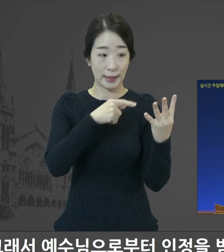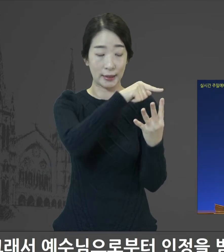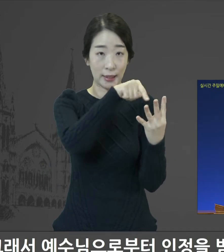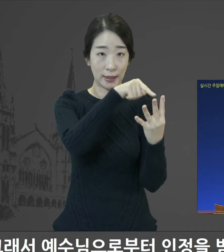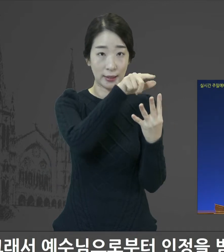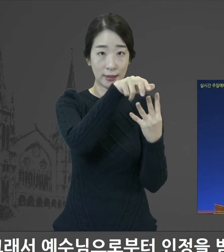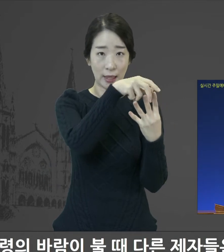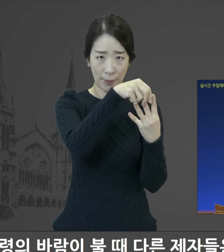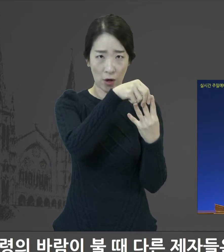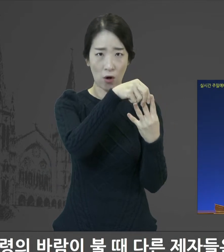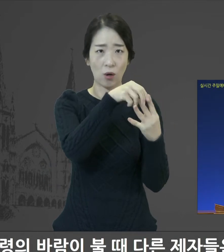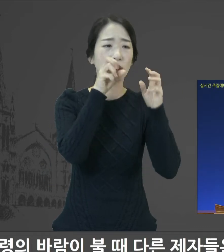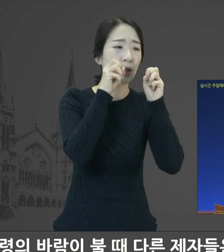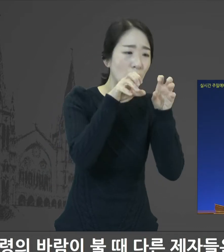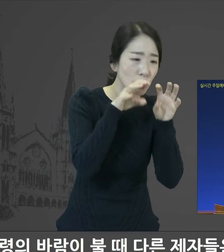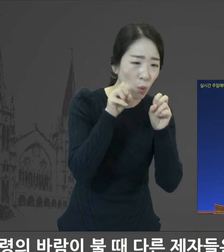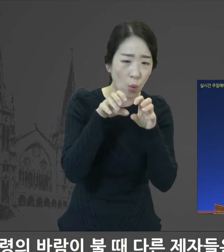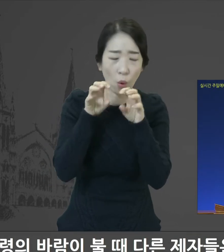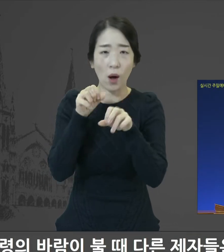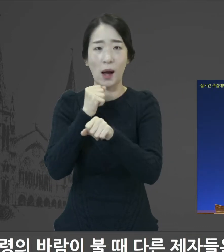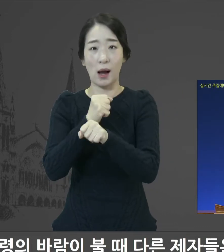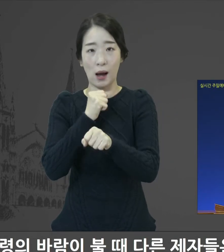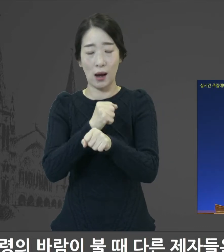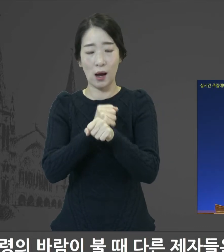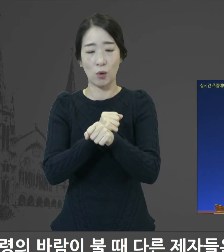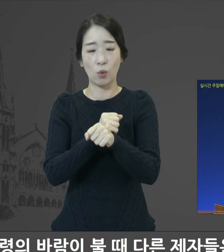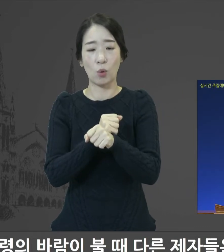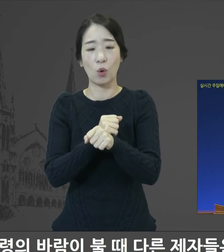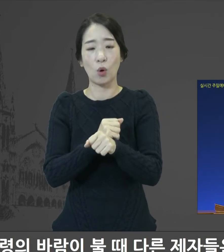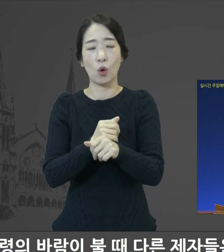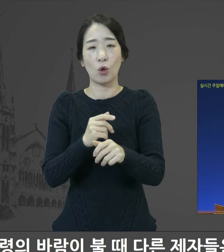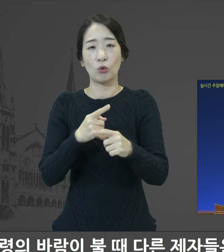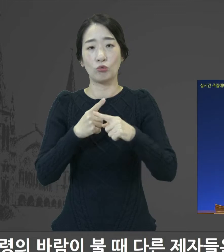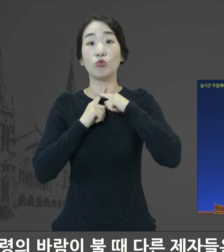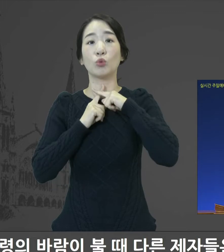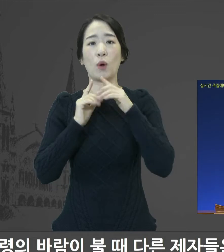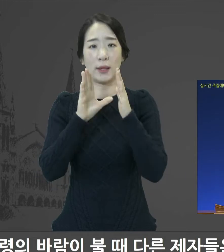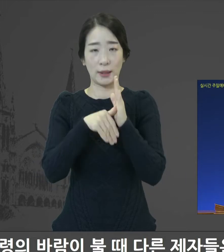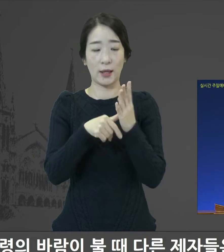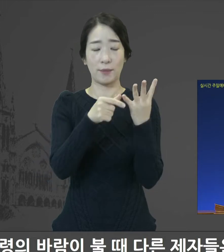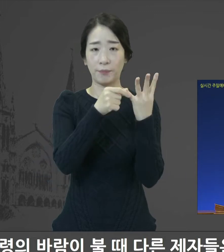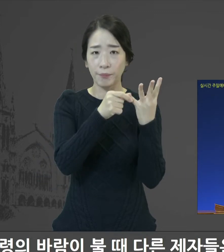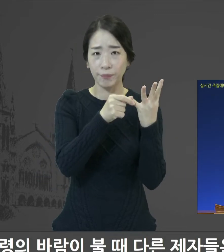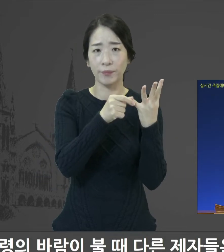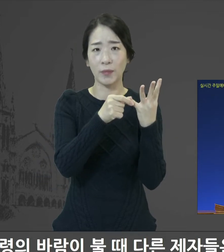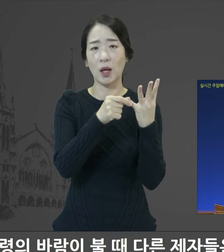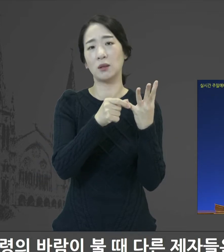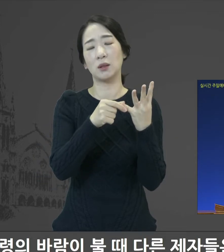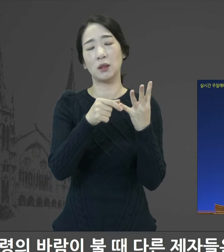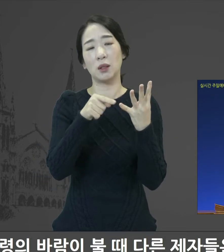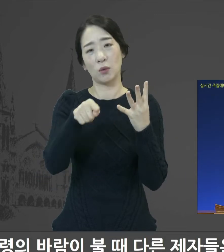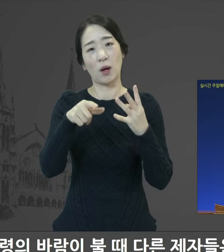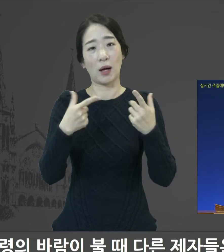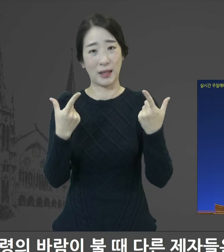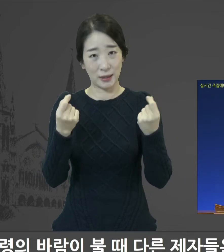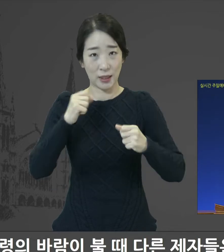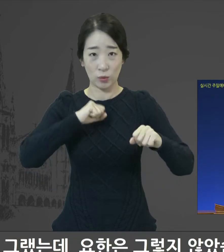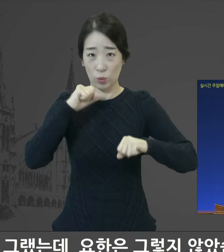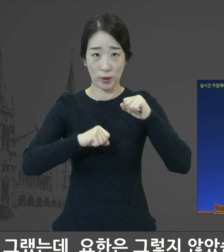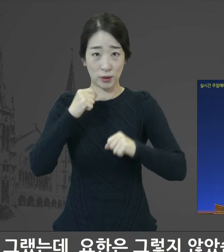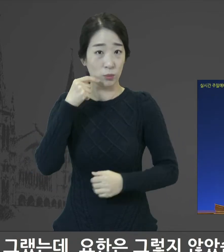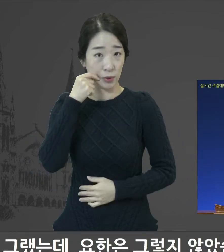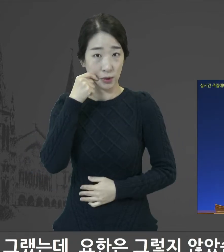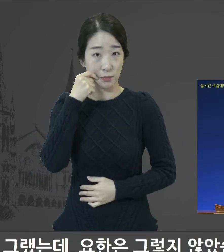선교를 하고 그랬는데 요한은 그러지 못했습니다. 왜 그랬죠? 예수님께서 돌아가실 때